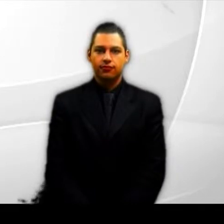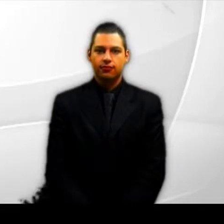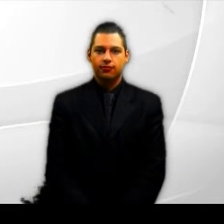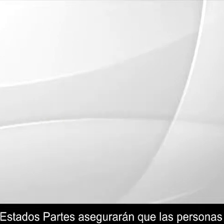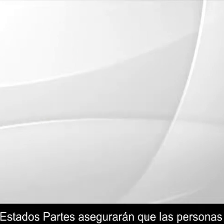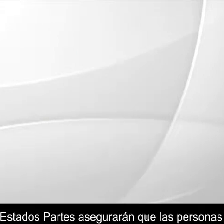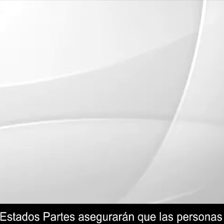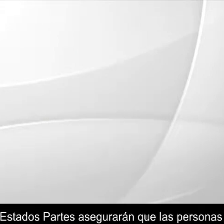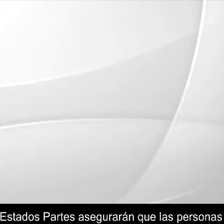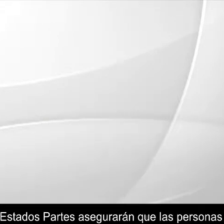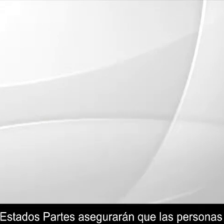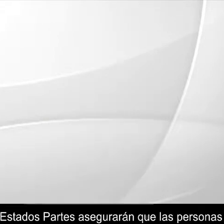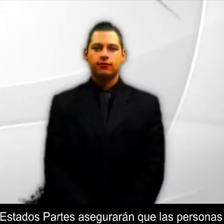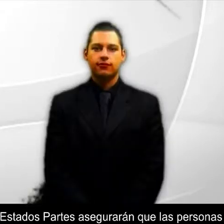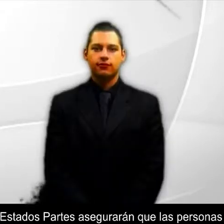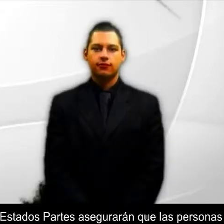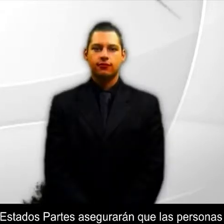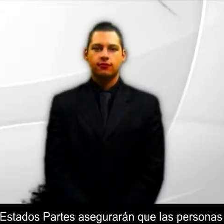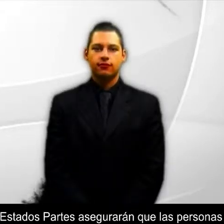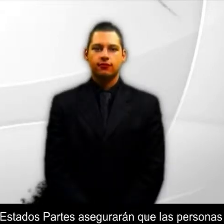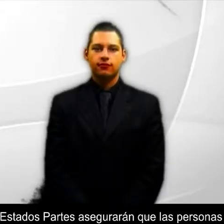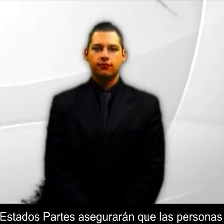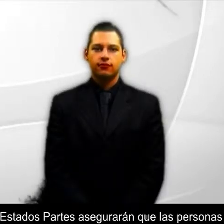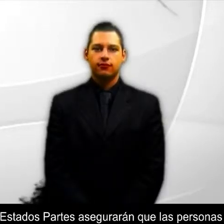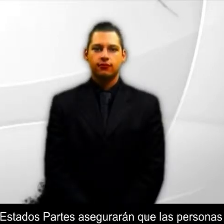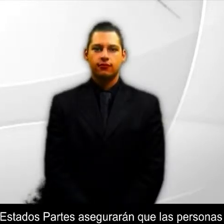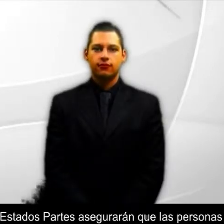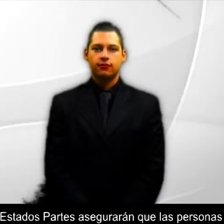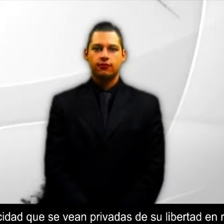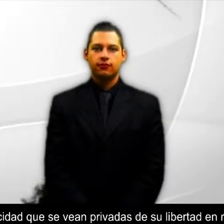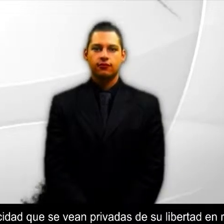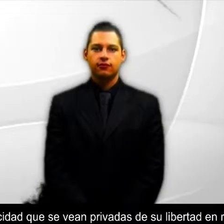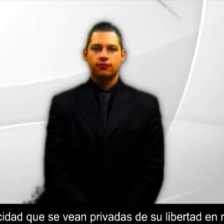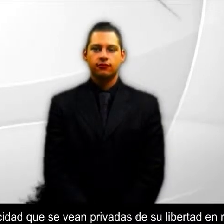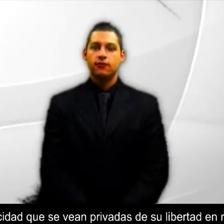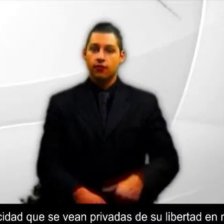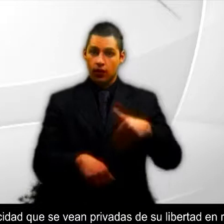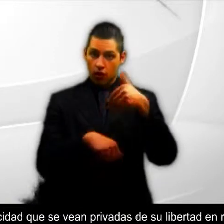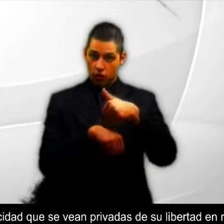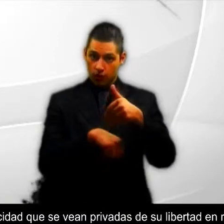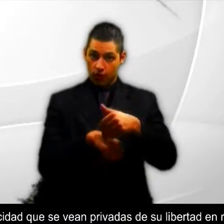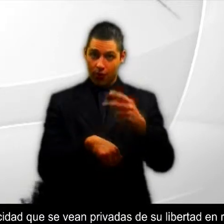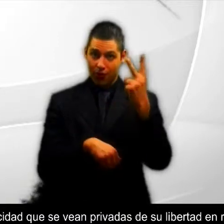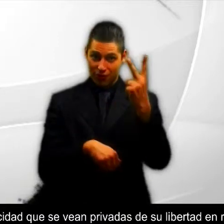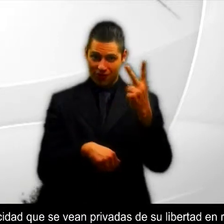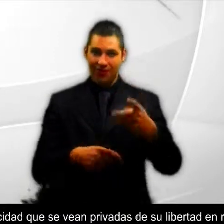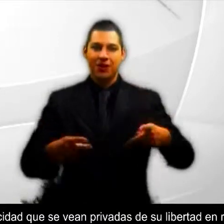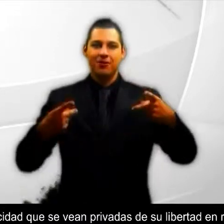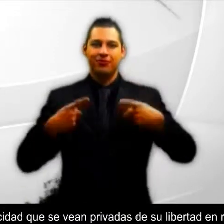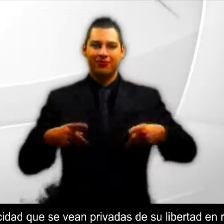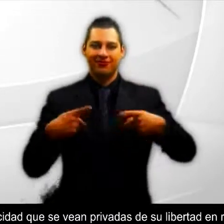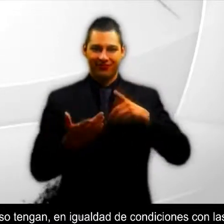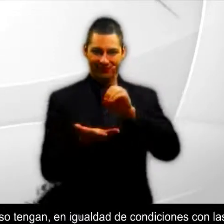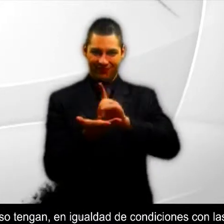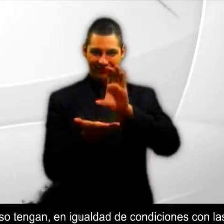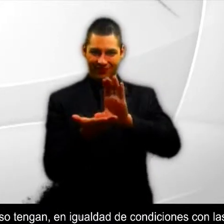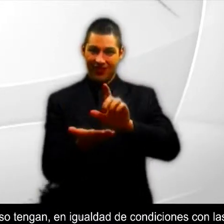2. Los Estados Partes asegurarán que las personas con discapacidad que se vean privadas de su libertad en razón de un proceso